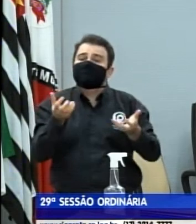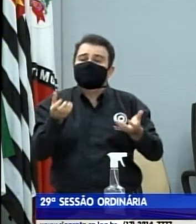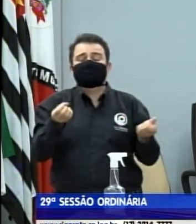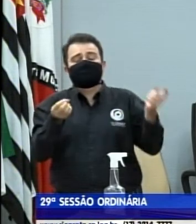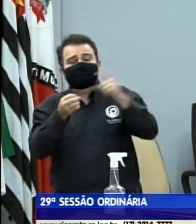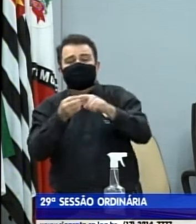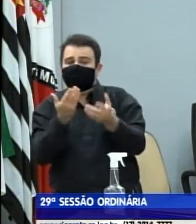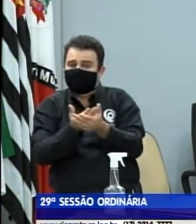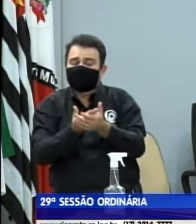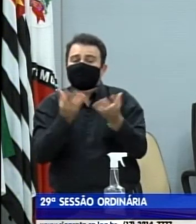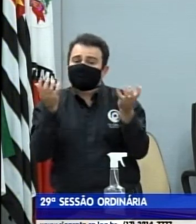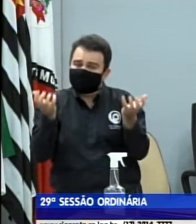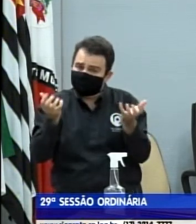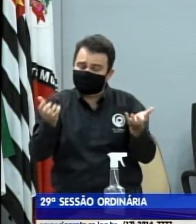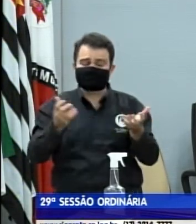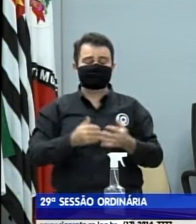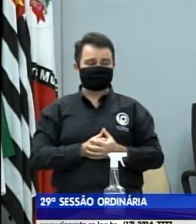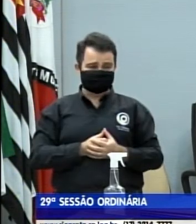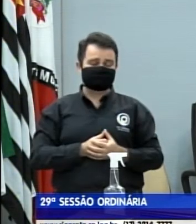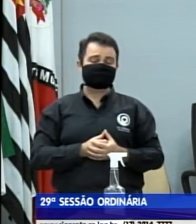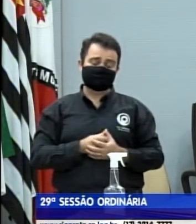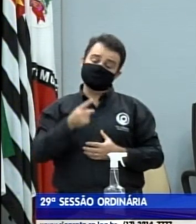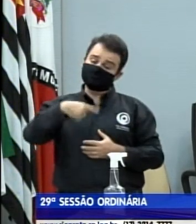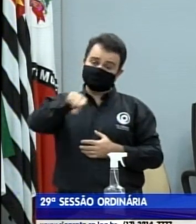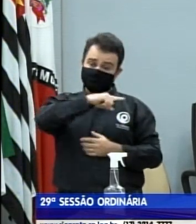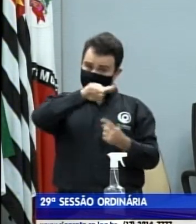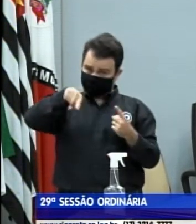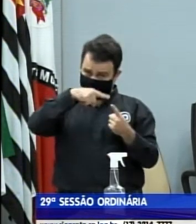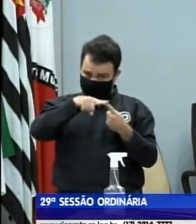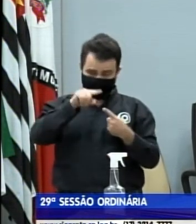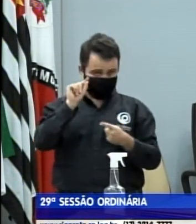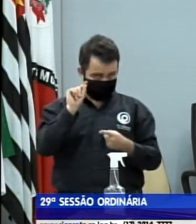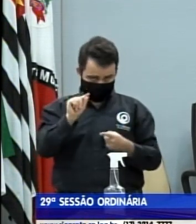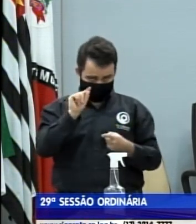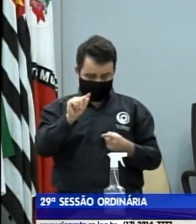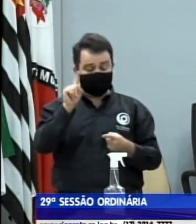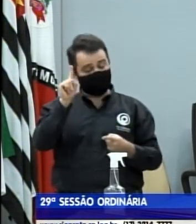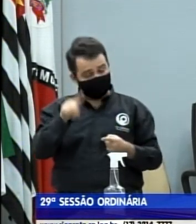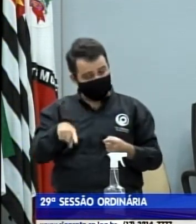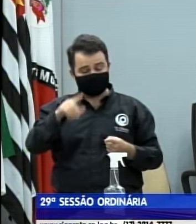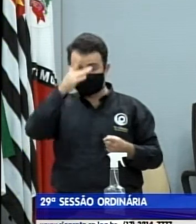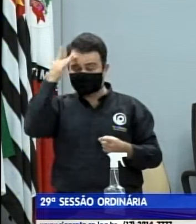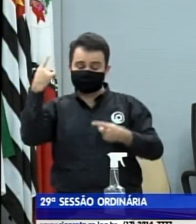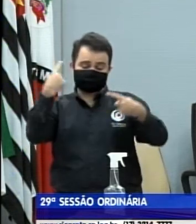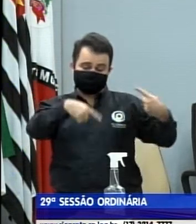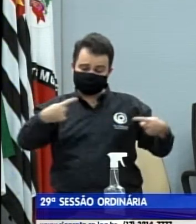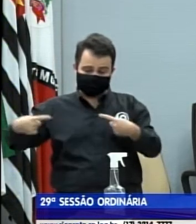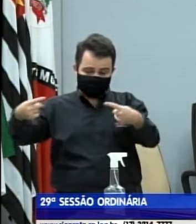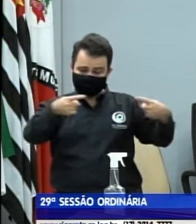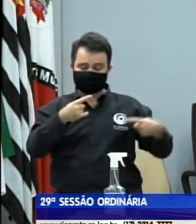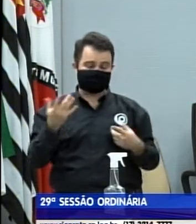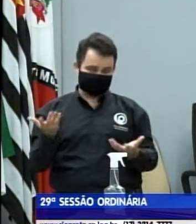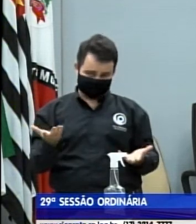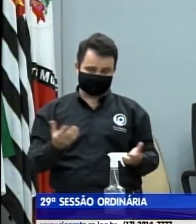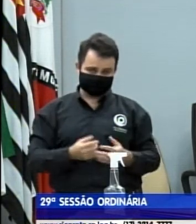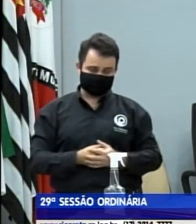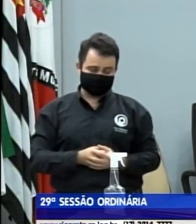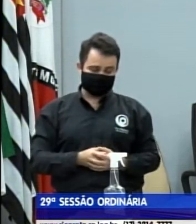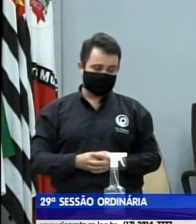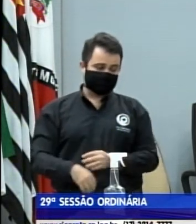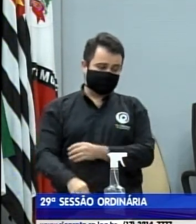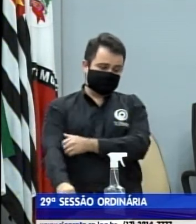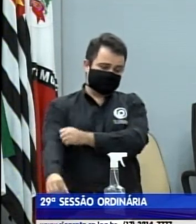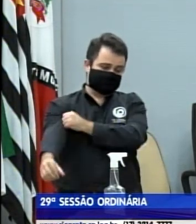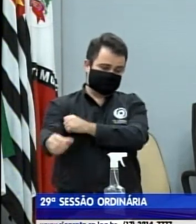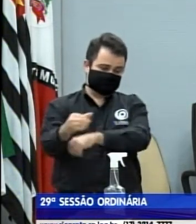Então, o nosso propósito é continuar fazendo esse debate. Nosso propósito, eu não